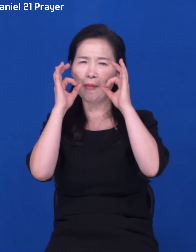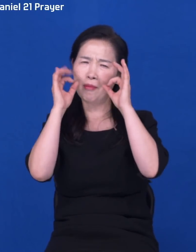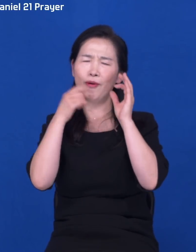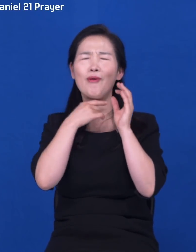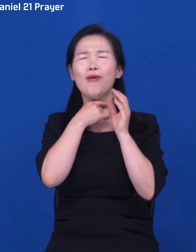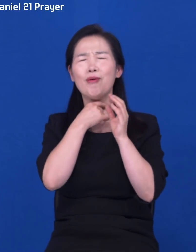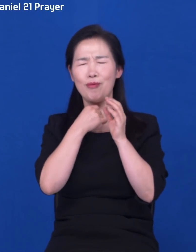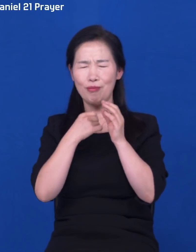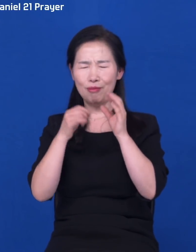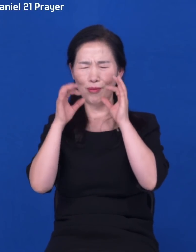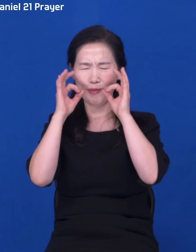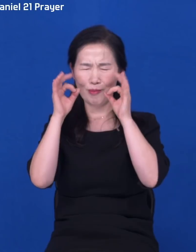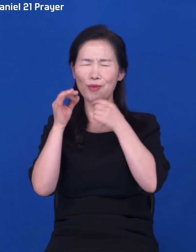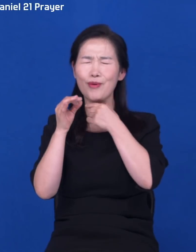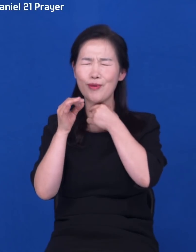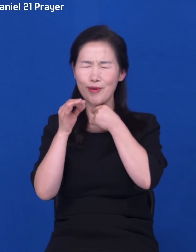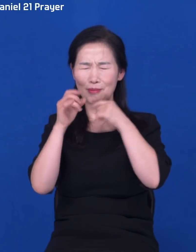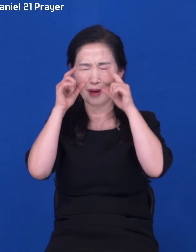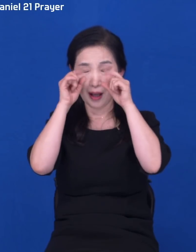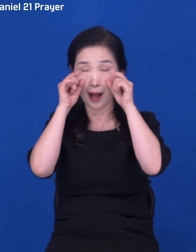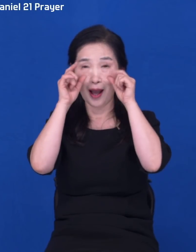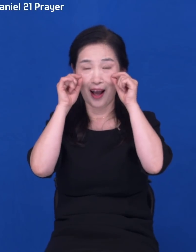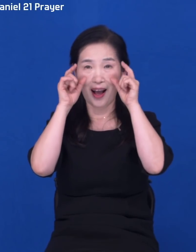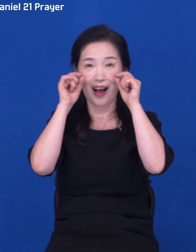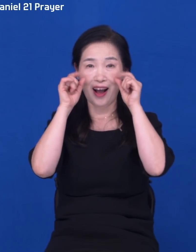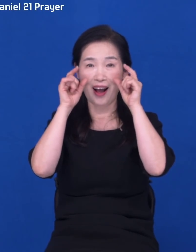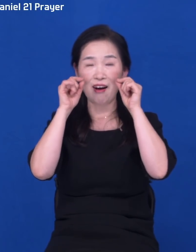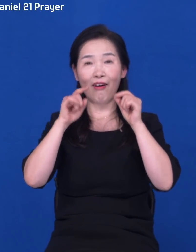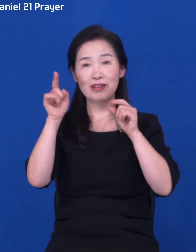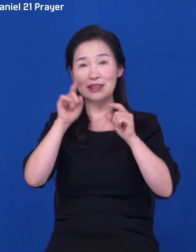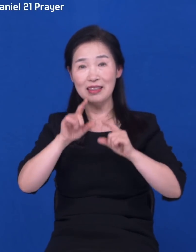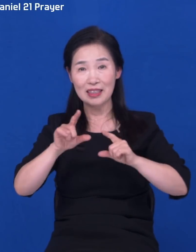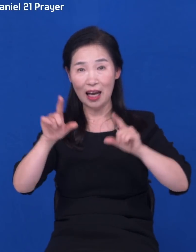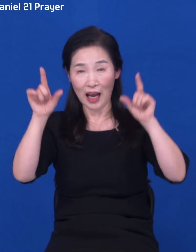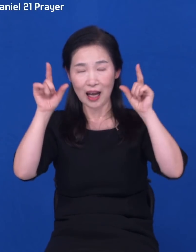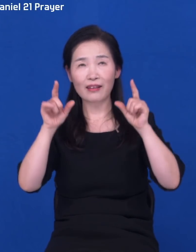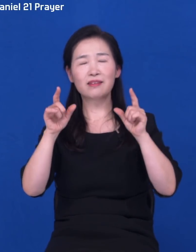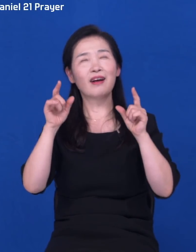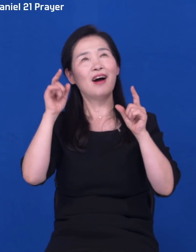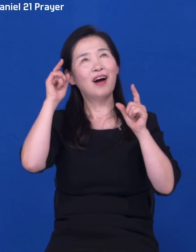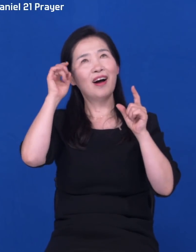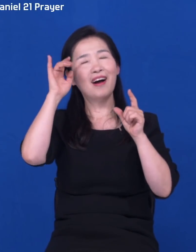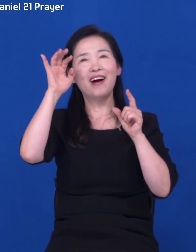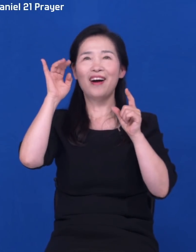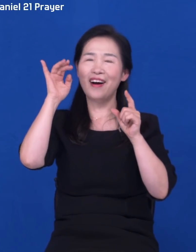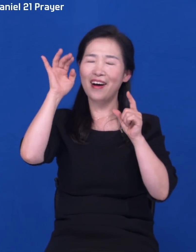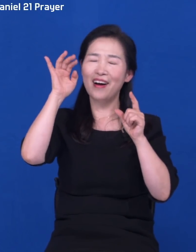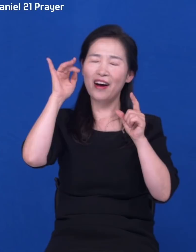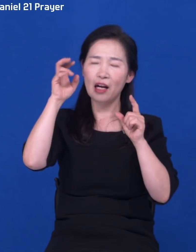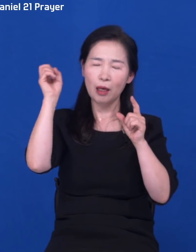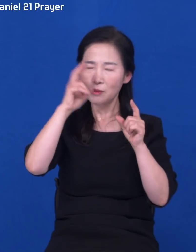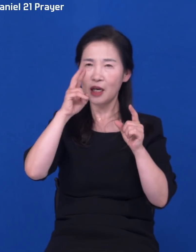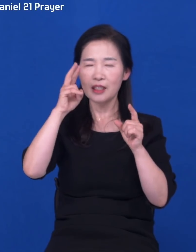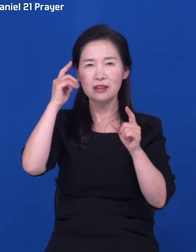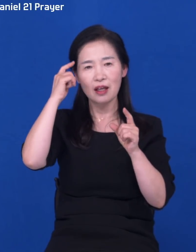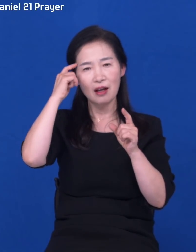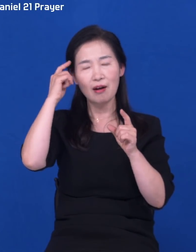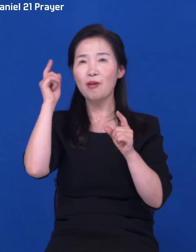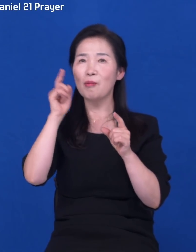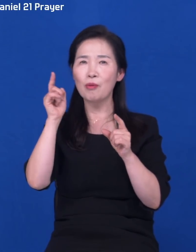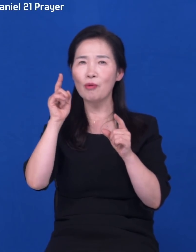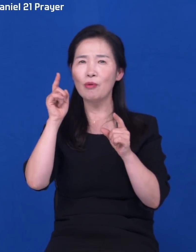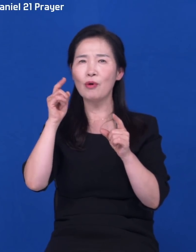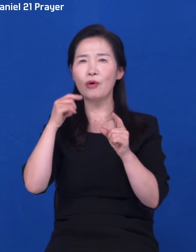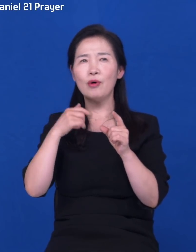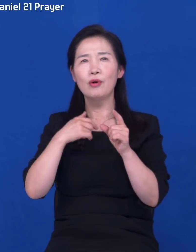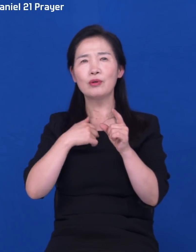하고 제가 맨날 잠을 못 자는 거예요. 어느 날은 막 보고 싶어서 그려보다가 갑자기 이상한 생각이 들었어요. 난 이렇게 사랑하는데 예수님이